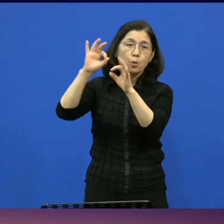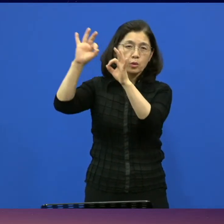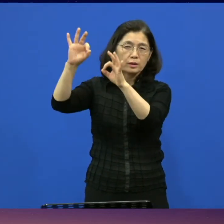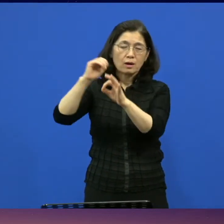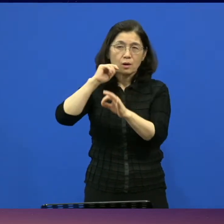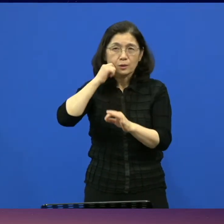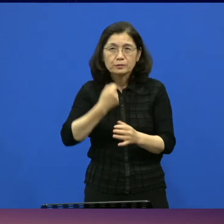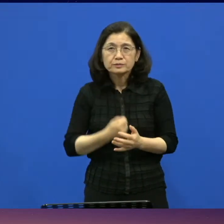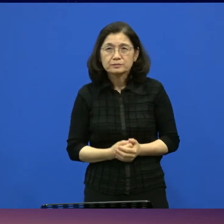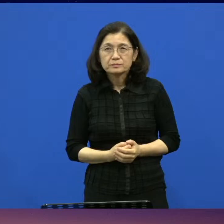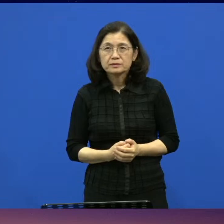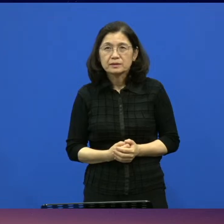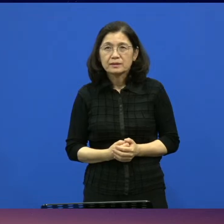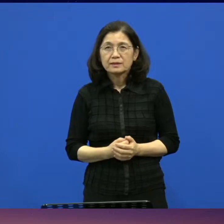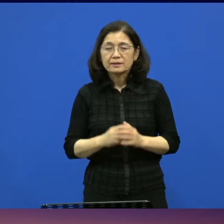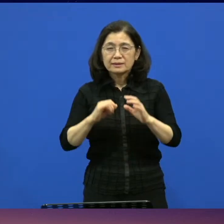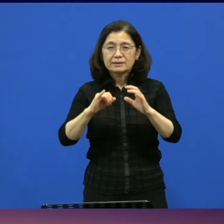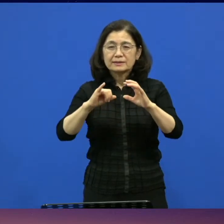단어를 써요.